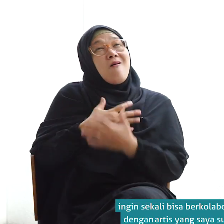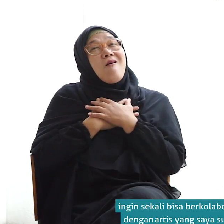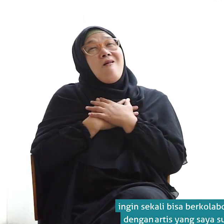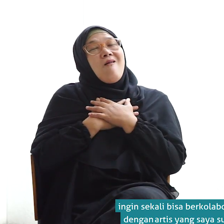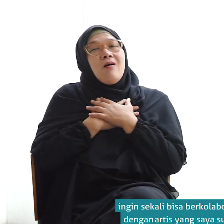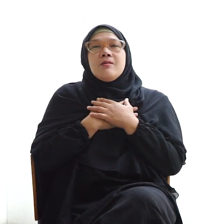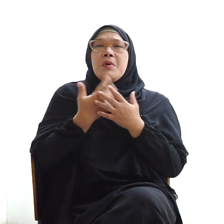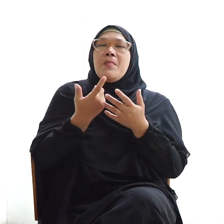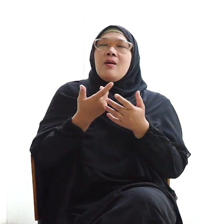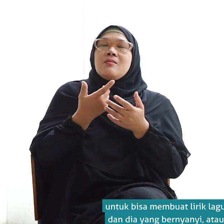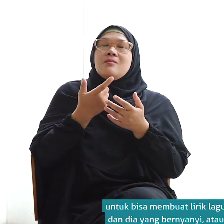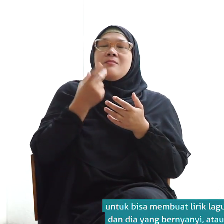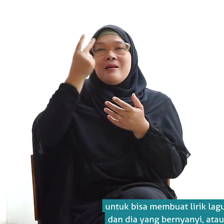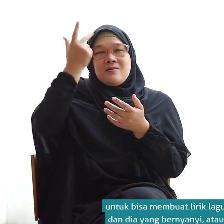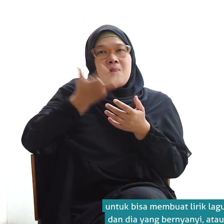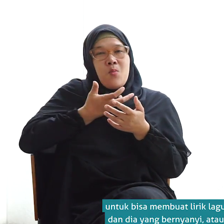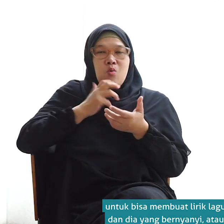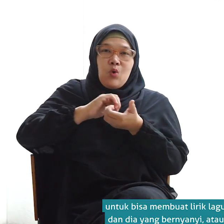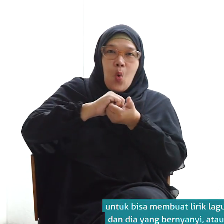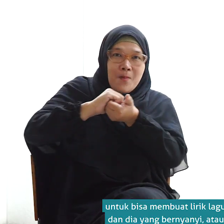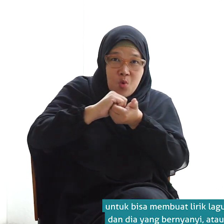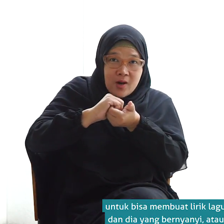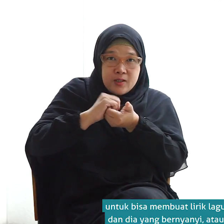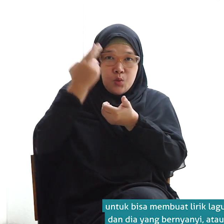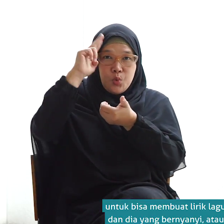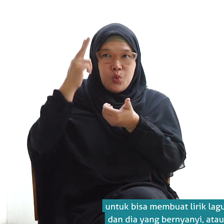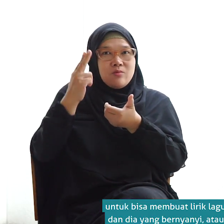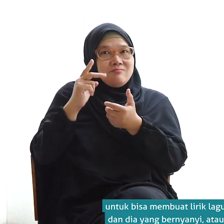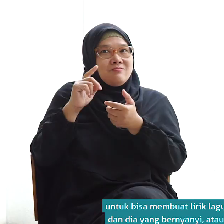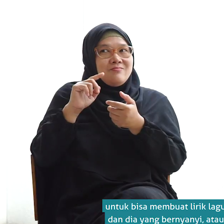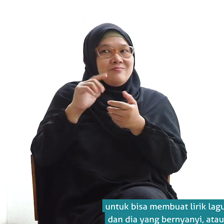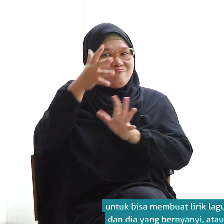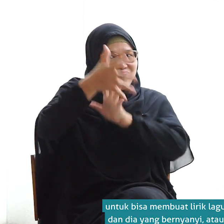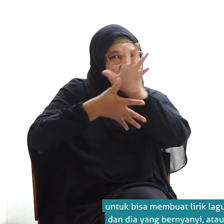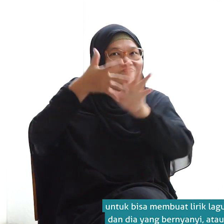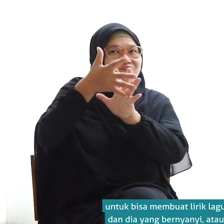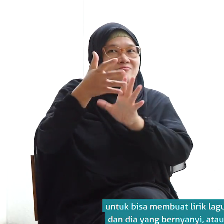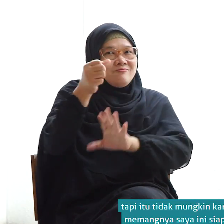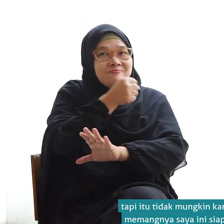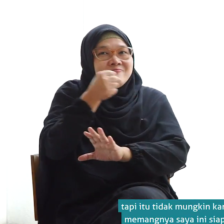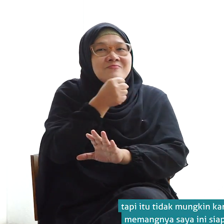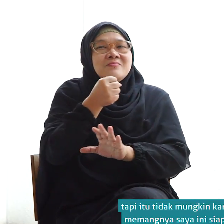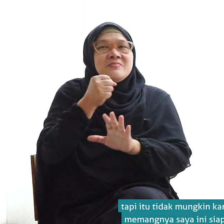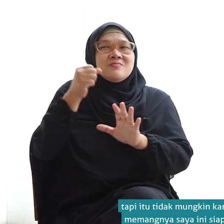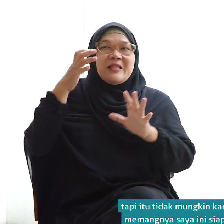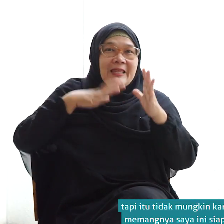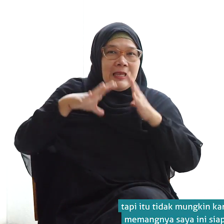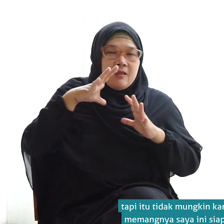sukai. Untuk bisa membuat lirik lagu isyarat dan dia yang bernyanyi, atau teater. Tapi itu